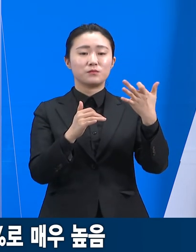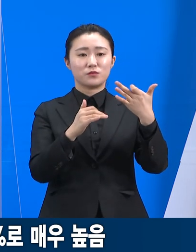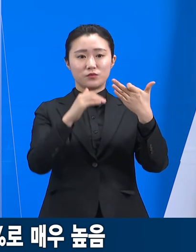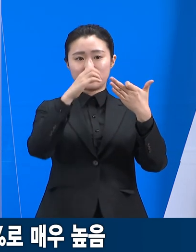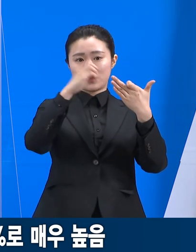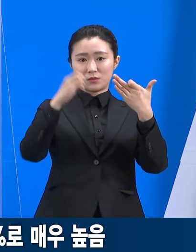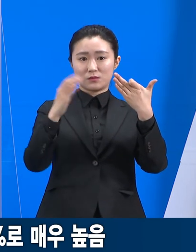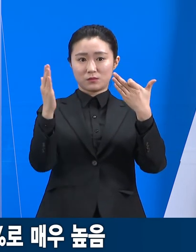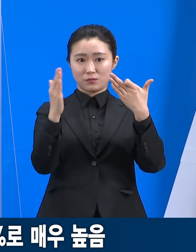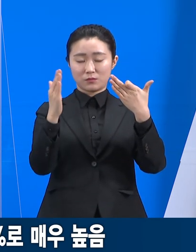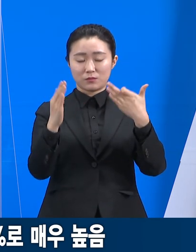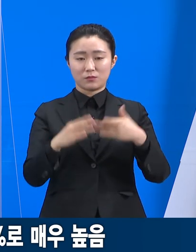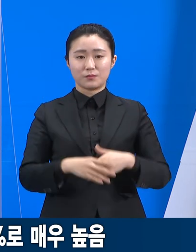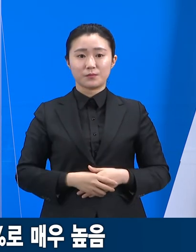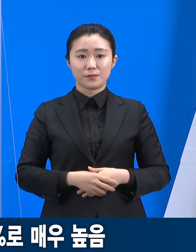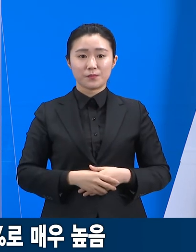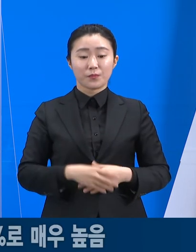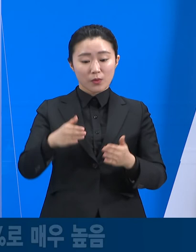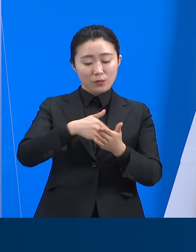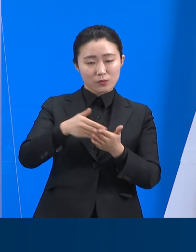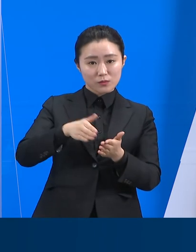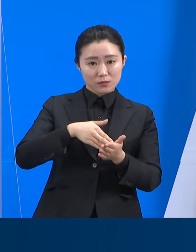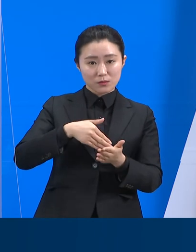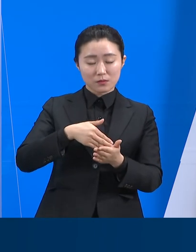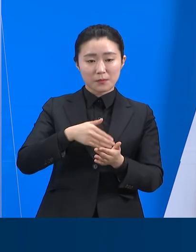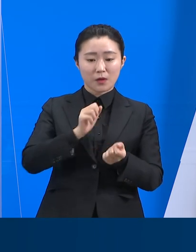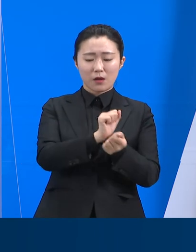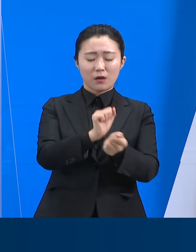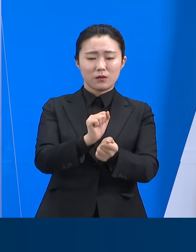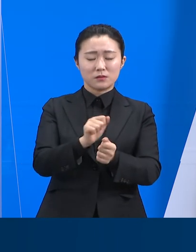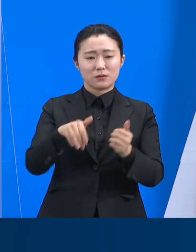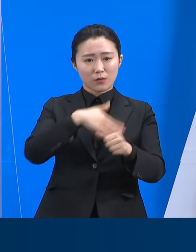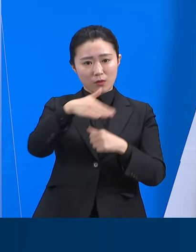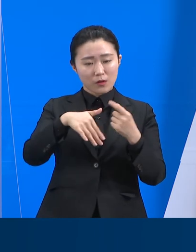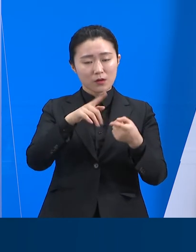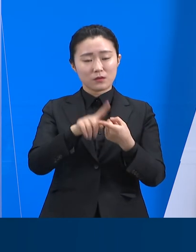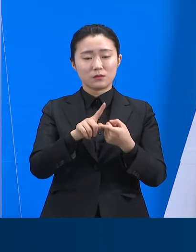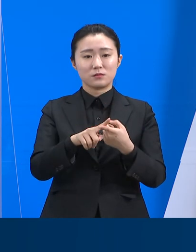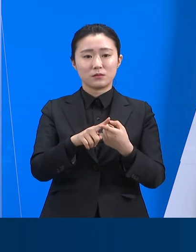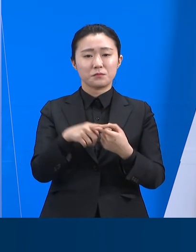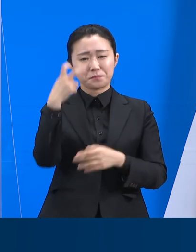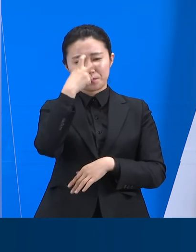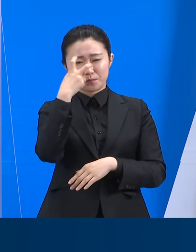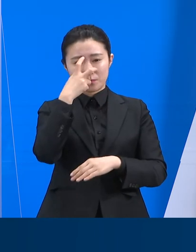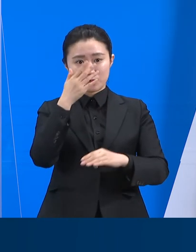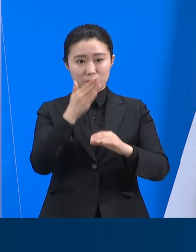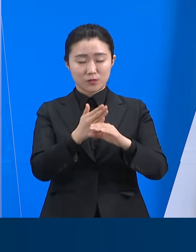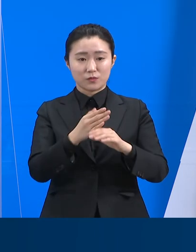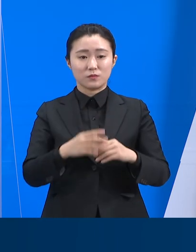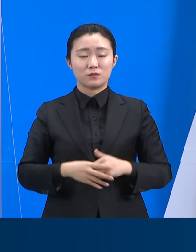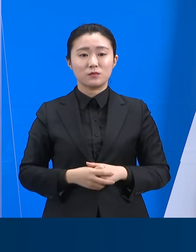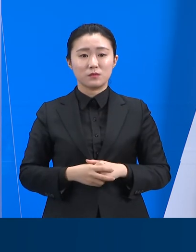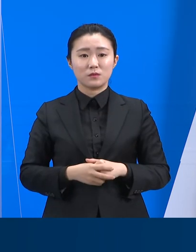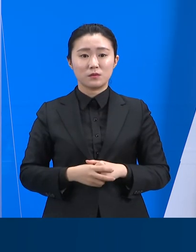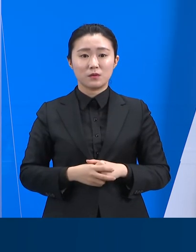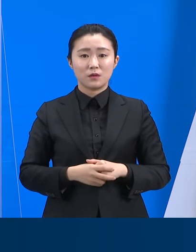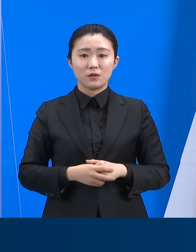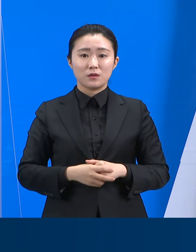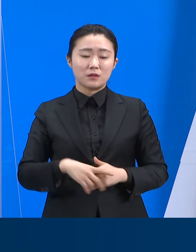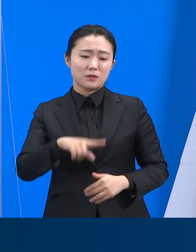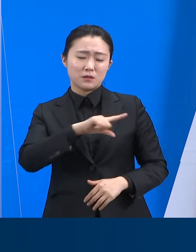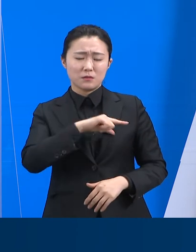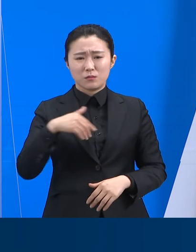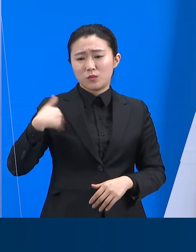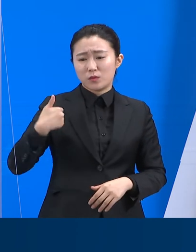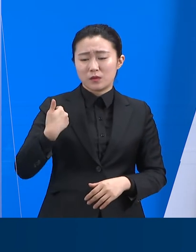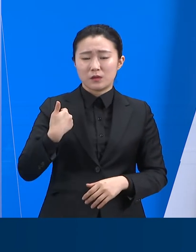동두천시 유행 양상은 아직 조사 중입니다. 익명 기반의 검사자가 많고, 언어적 소통이 쉽지 않아 다른 때보다